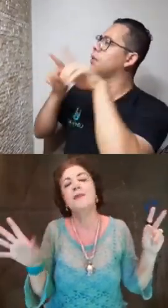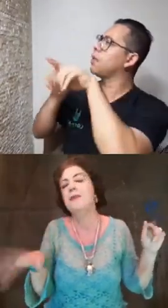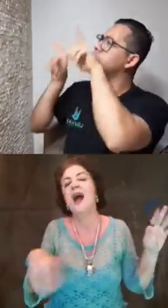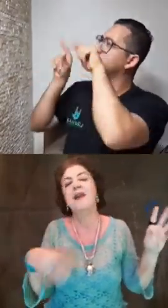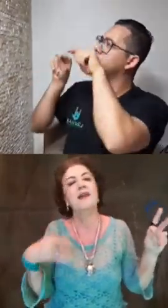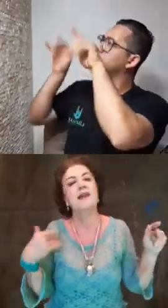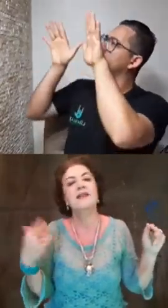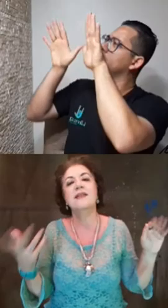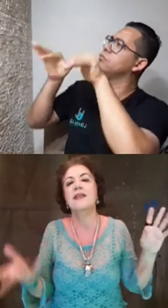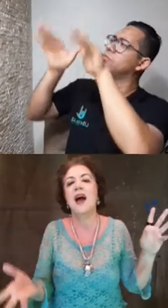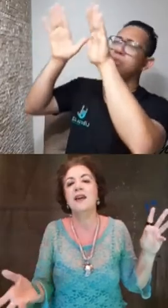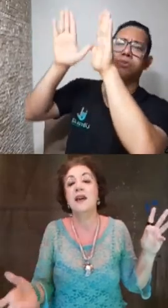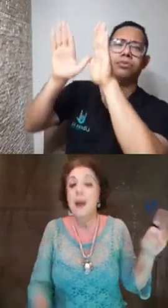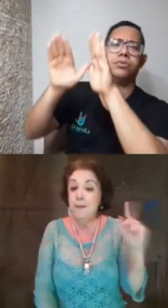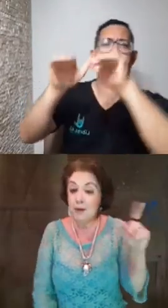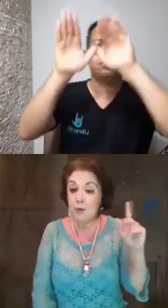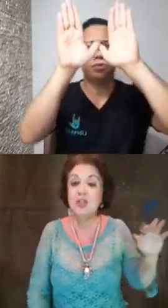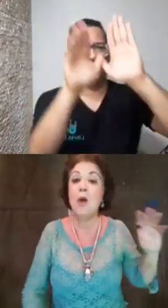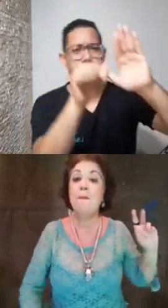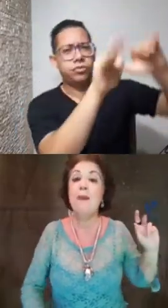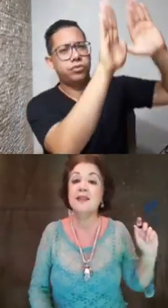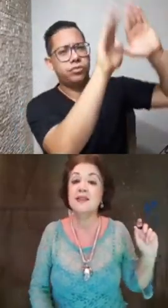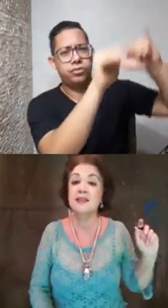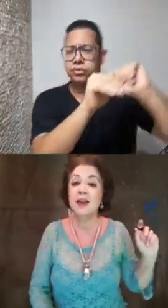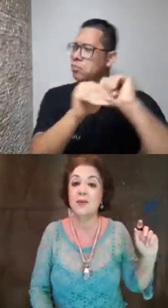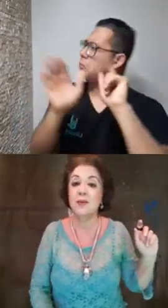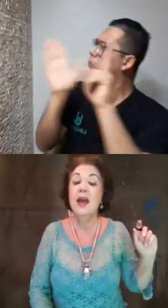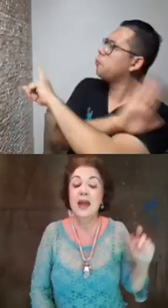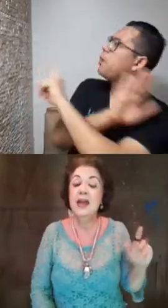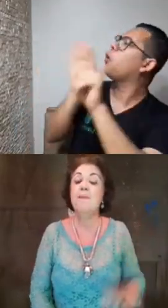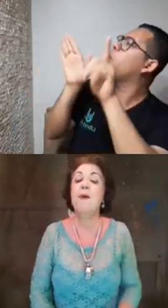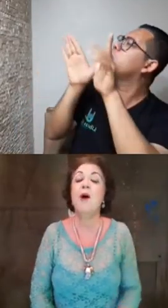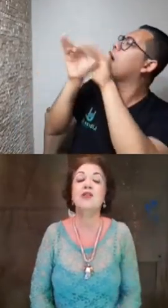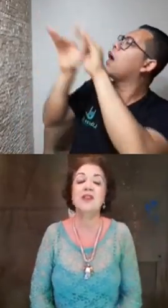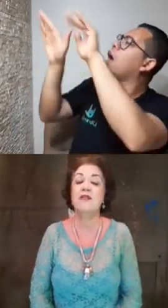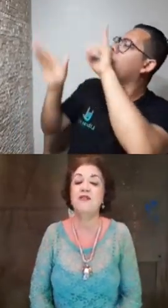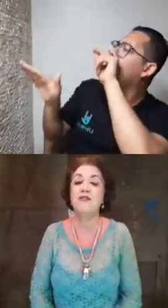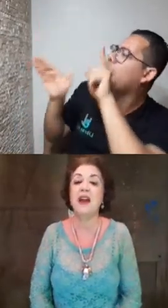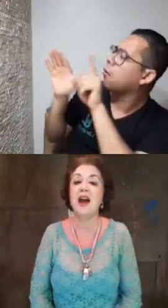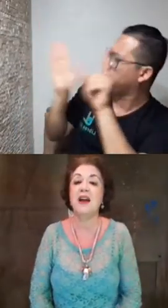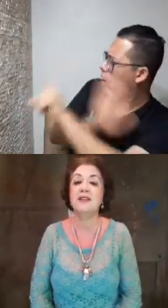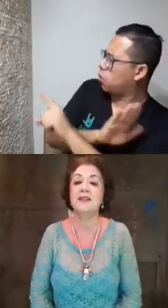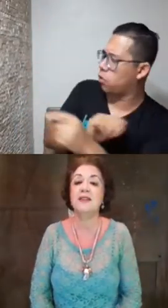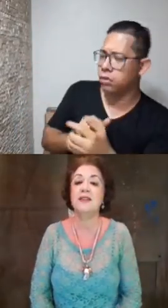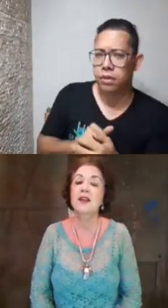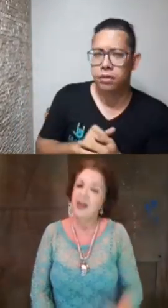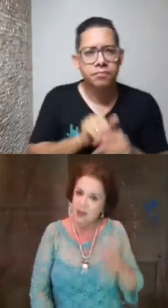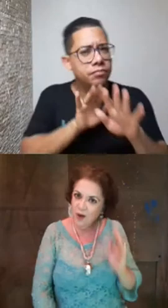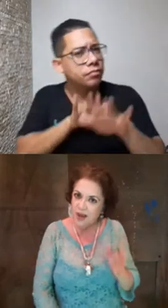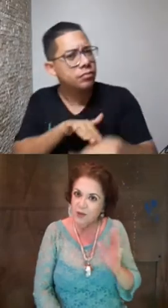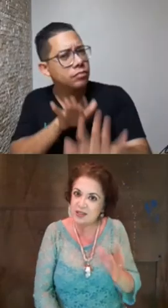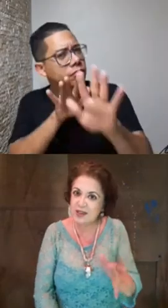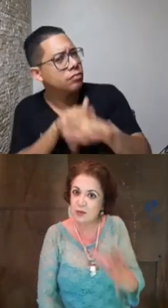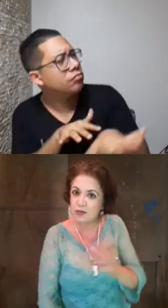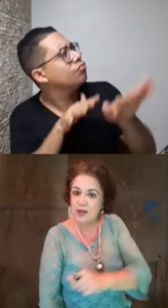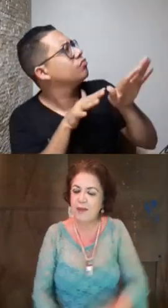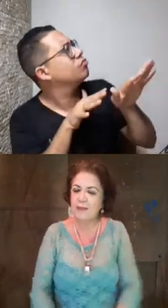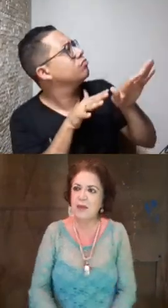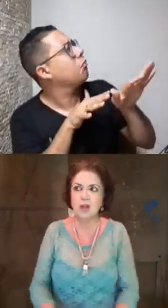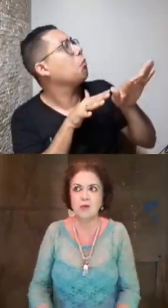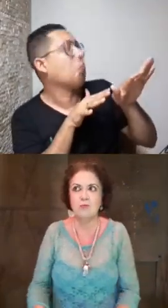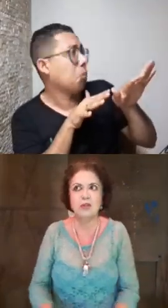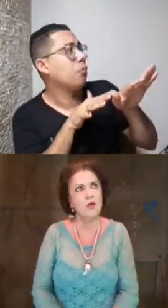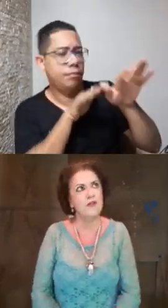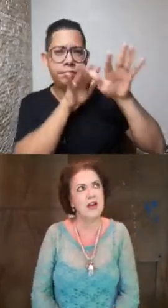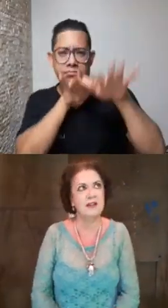piar, piar, cantar. Pergunte ao pássaro, ele pode lhe falar. E o rio seguiu o seu caminho,